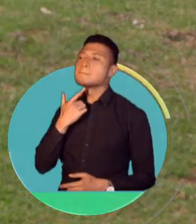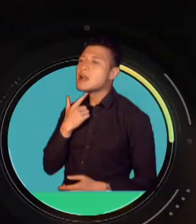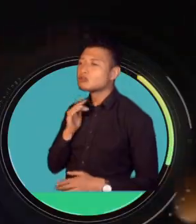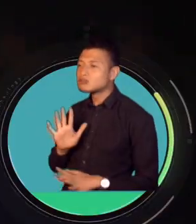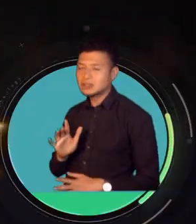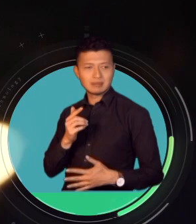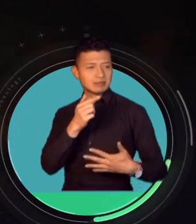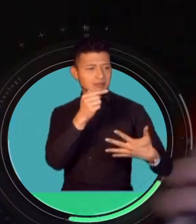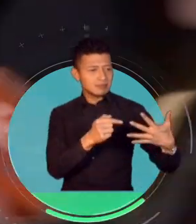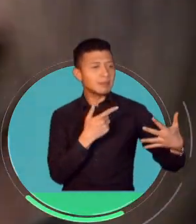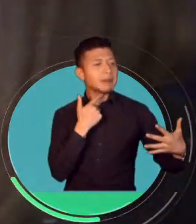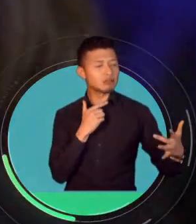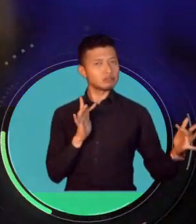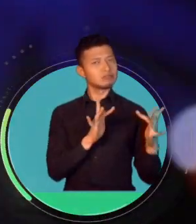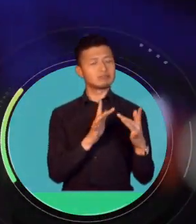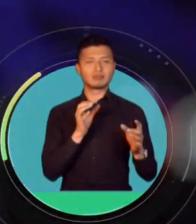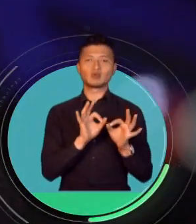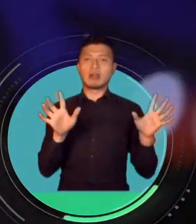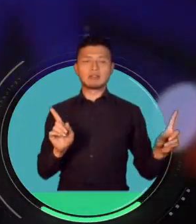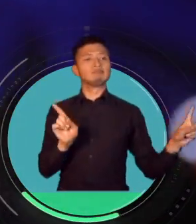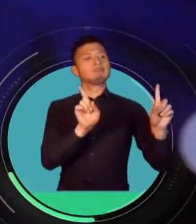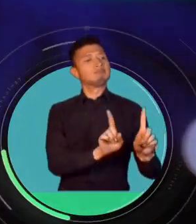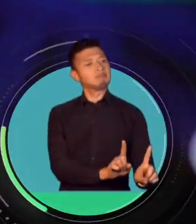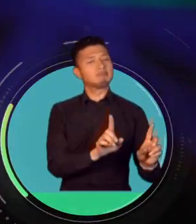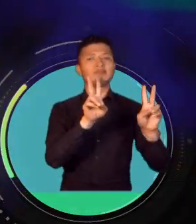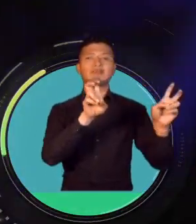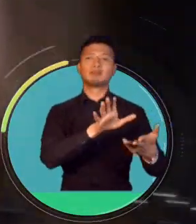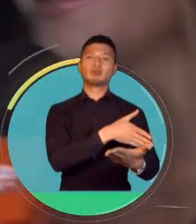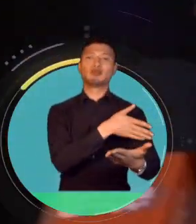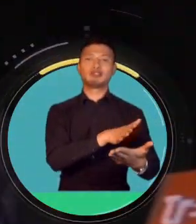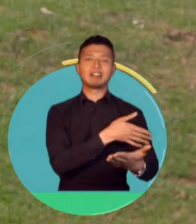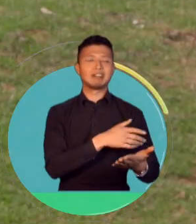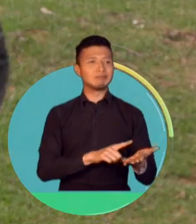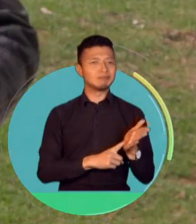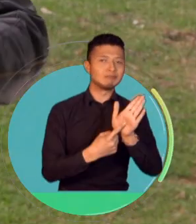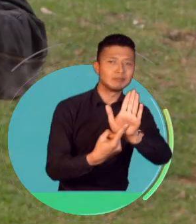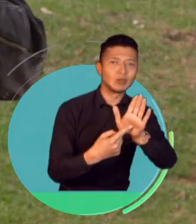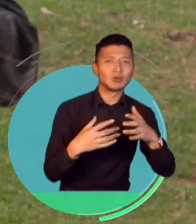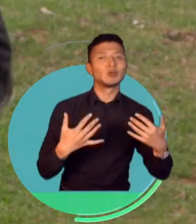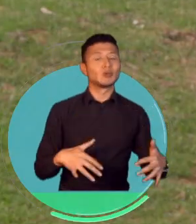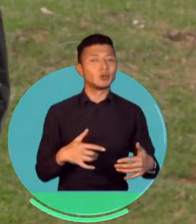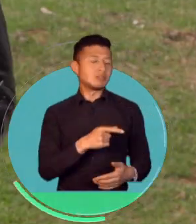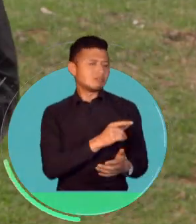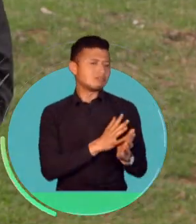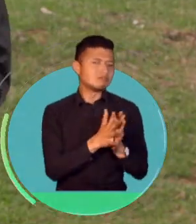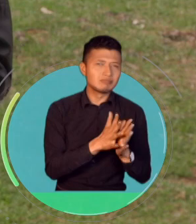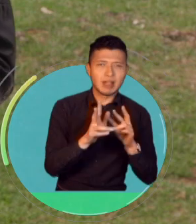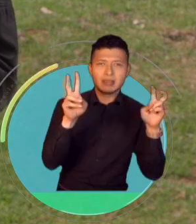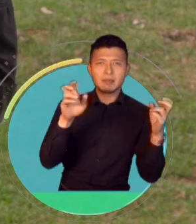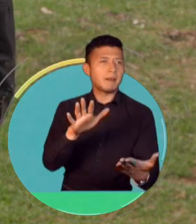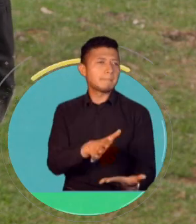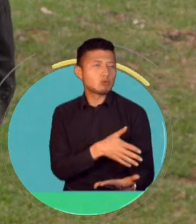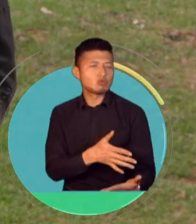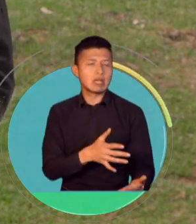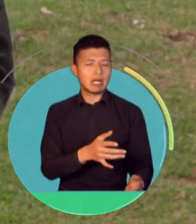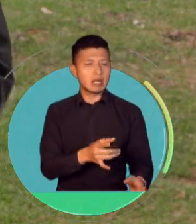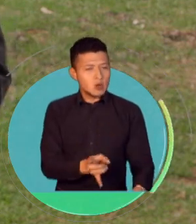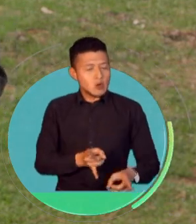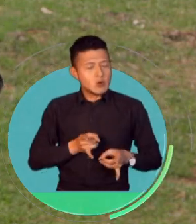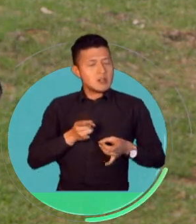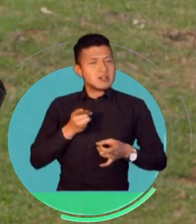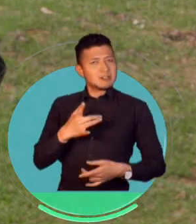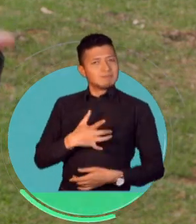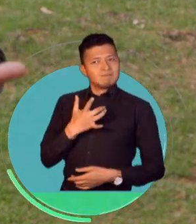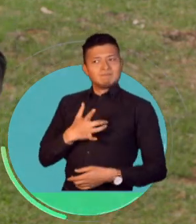a uno le gusta y venir a encontrarnos en un espacio que habla de música donde podemos no solamente hablar de la música que se mueve